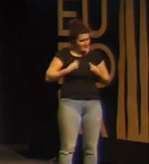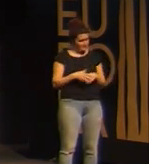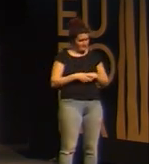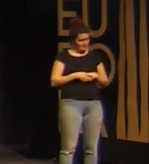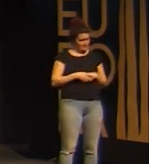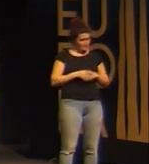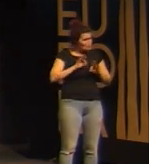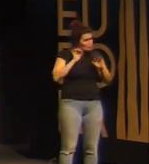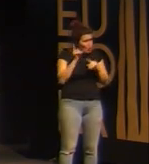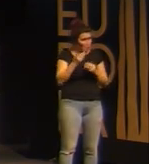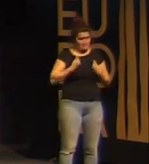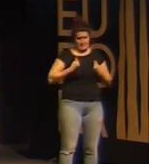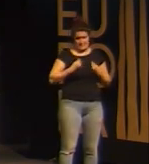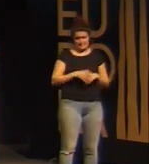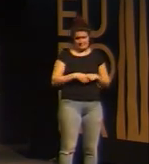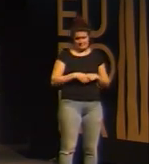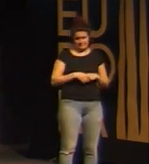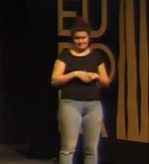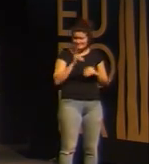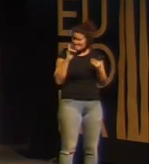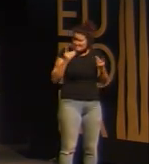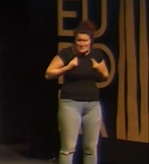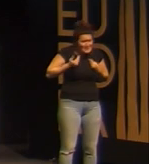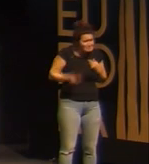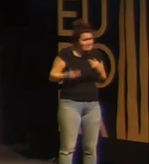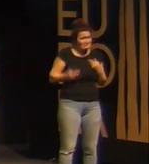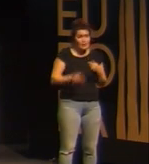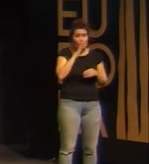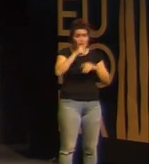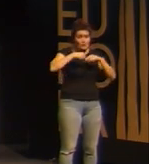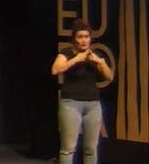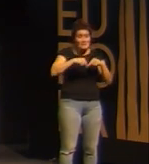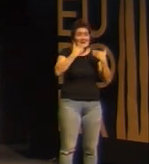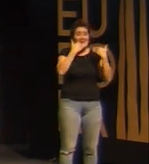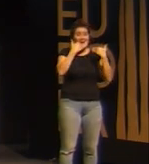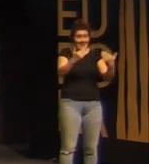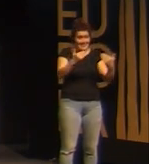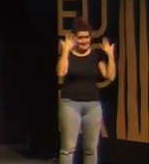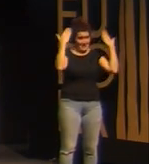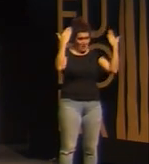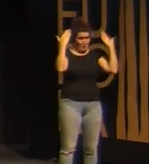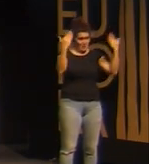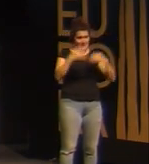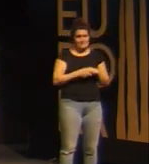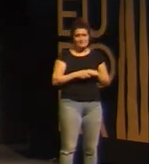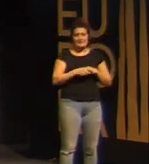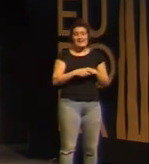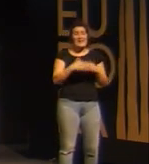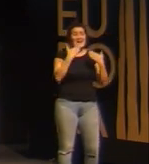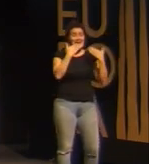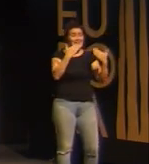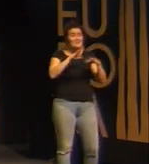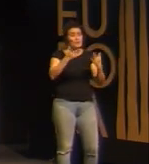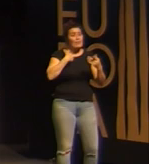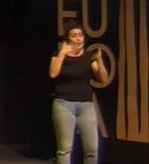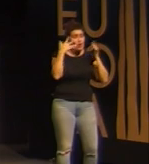vivir exclusivamente vivir por eso familia gracias y enhorabuena y gracias cuando llegues a casa